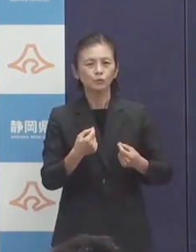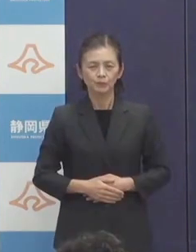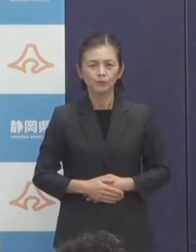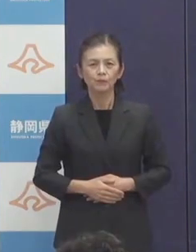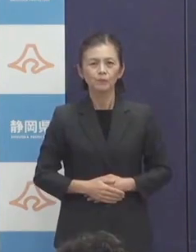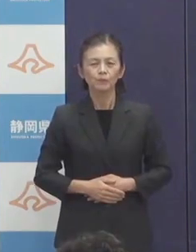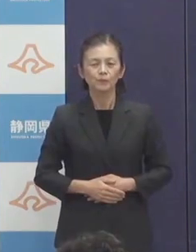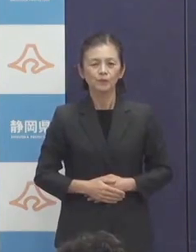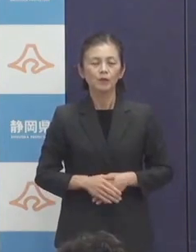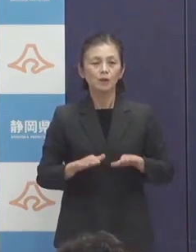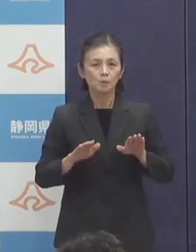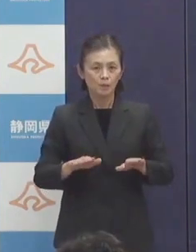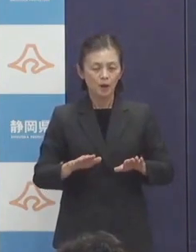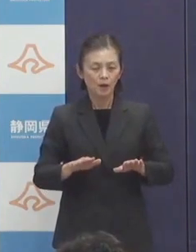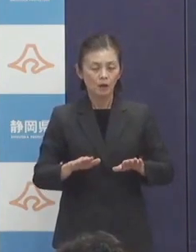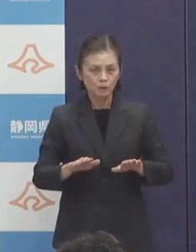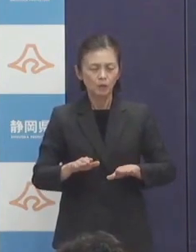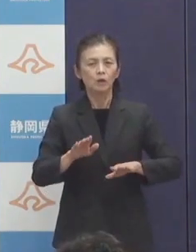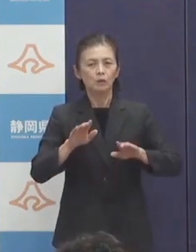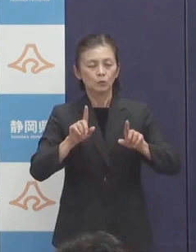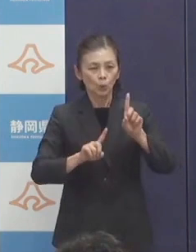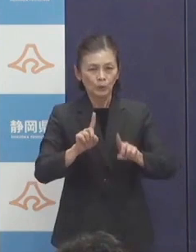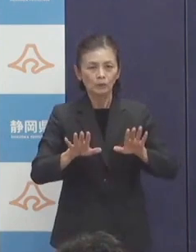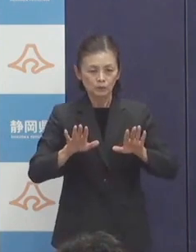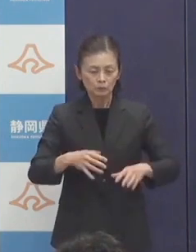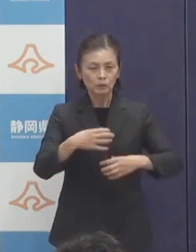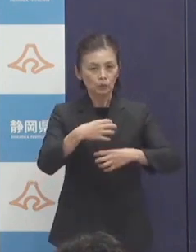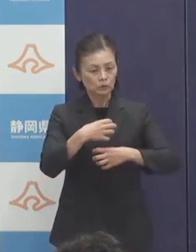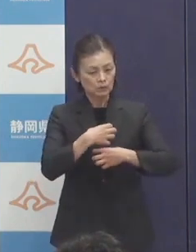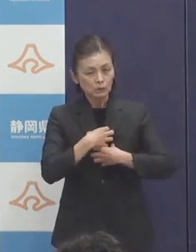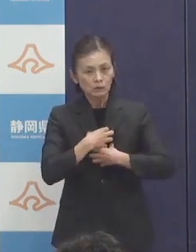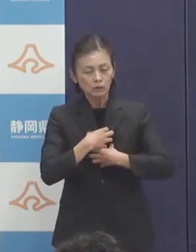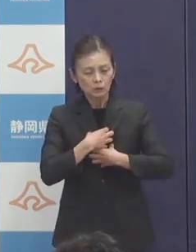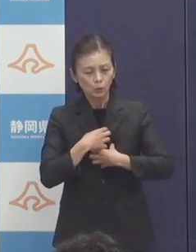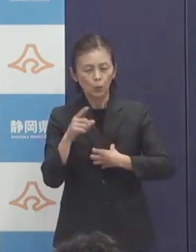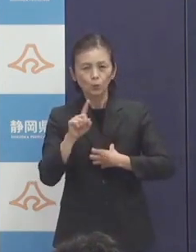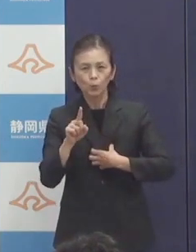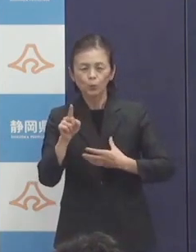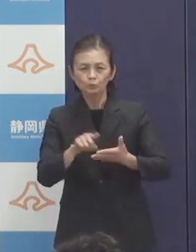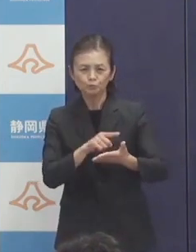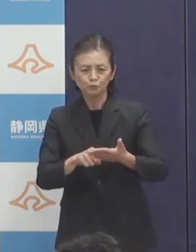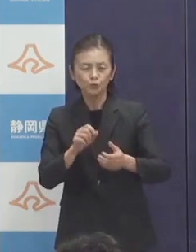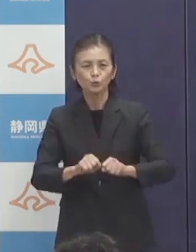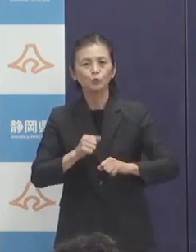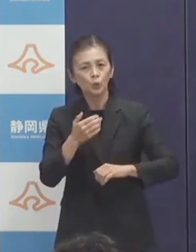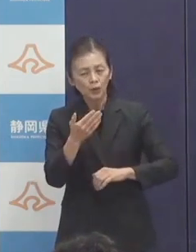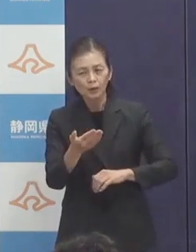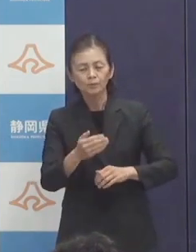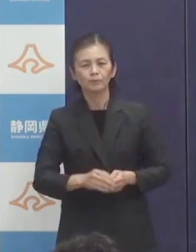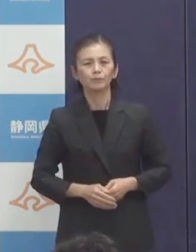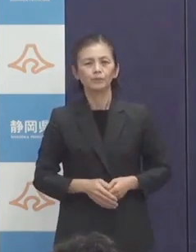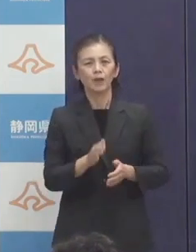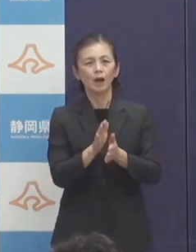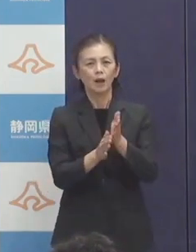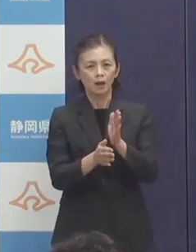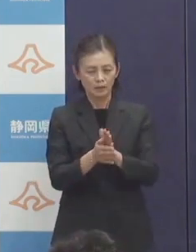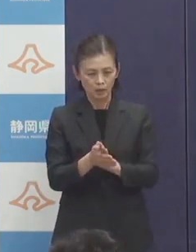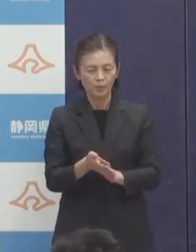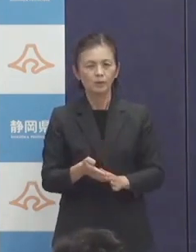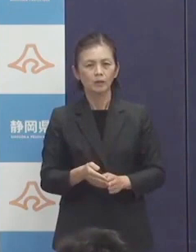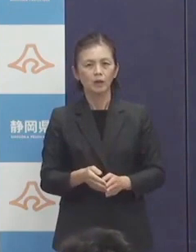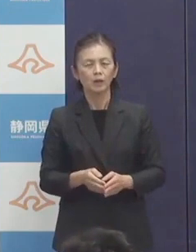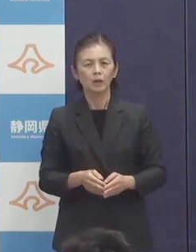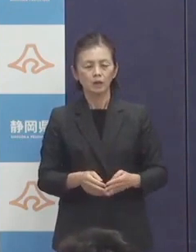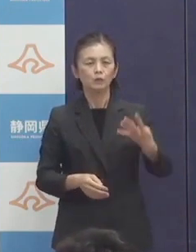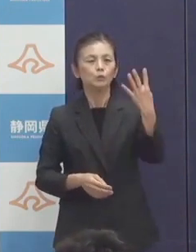。目下の危機をどのように克服するかということにつきまして、改めて